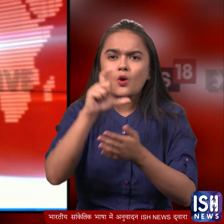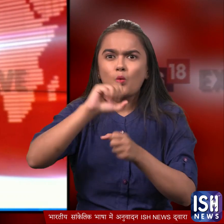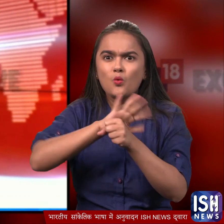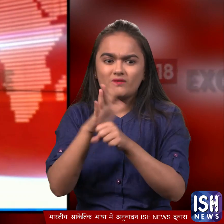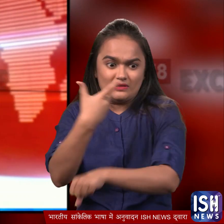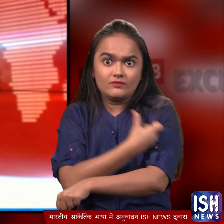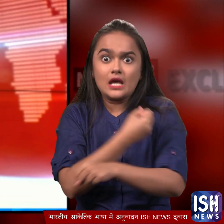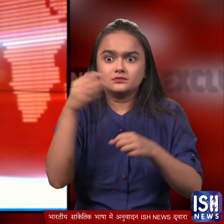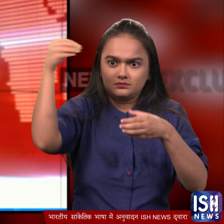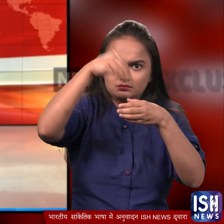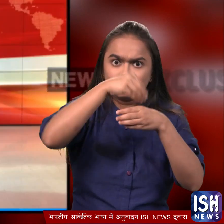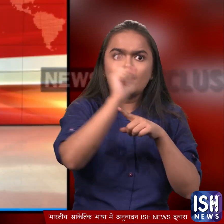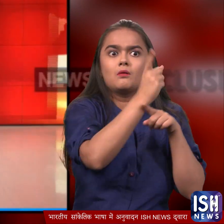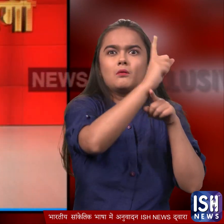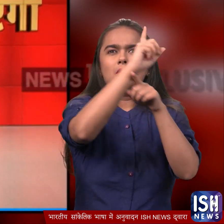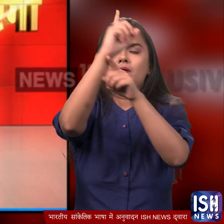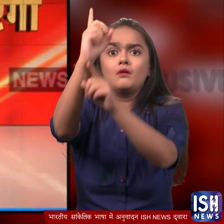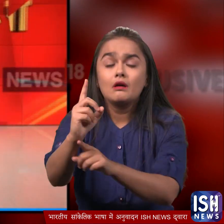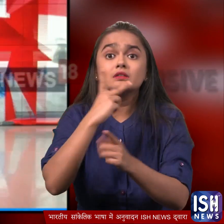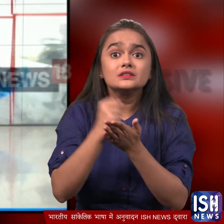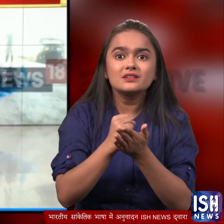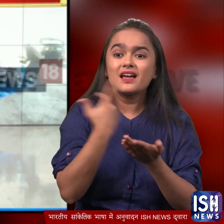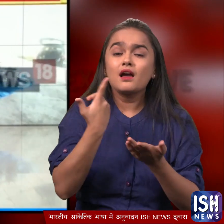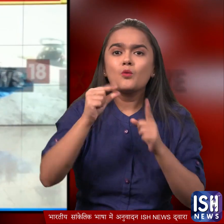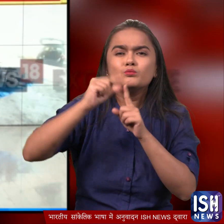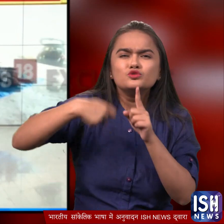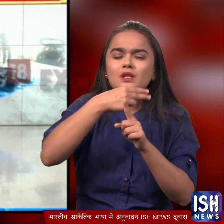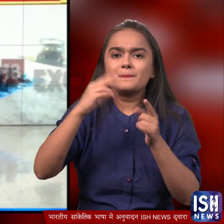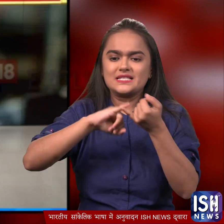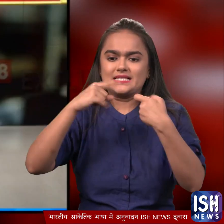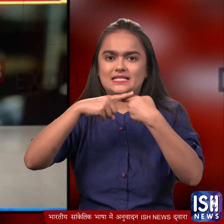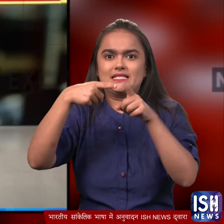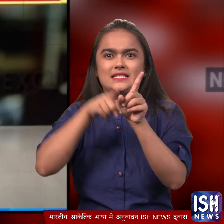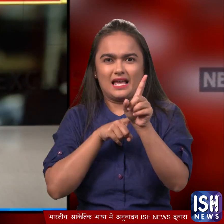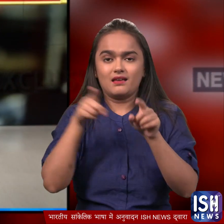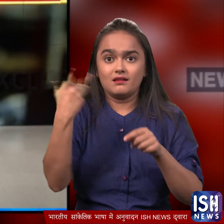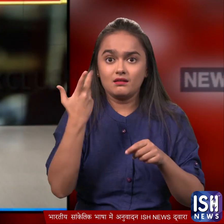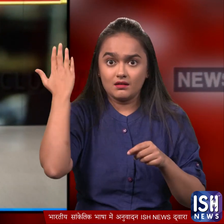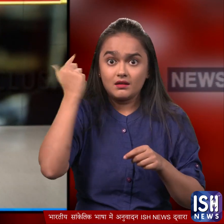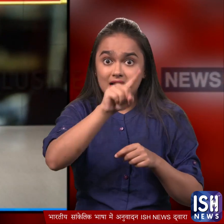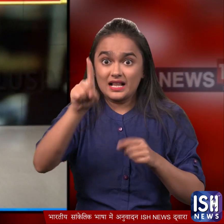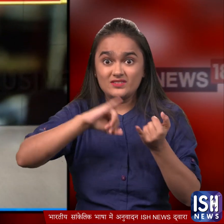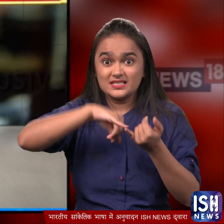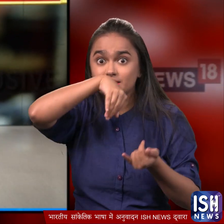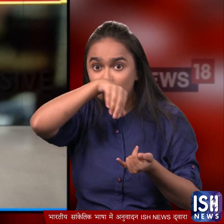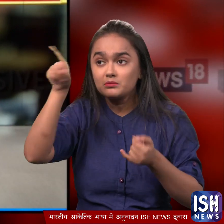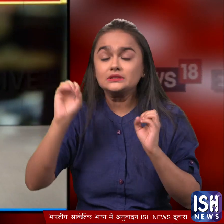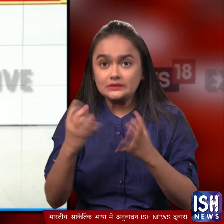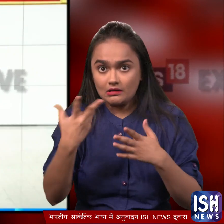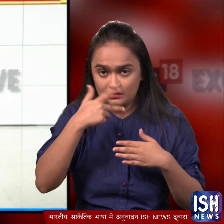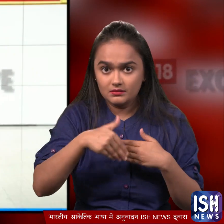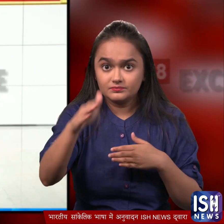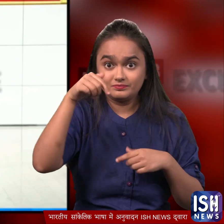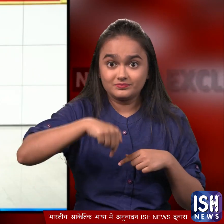कोरोना वैक्सीन को अस्पतालों तक पहुंचाने का ट्रायल किया गया। मेडिसिन फ्रॉम स्काई नाम के इस प्रोजेक्ट की शुरुआत 11 सितंबर